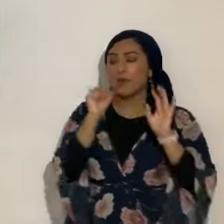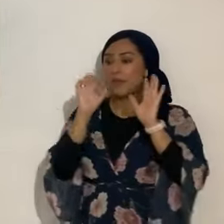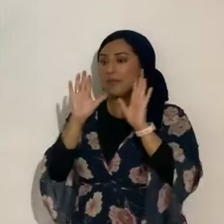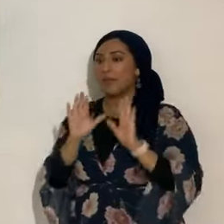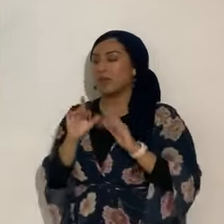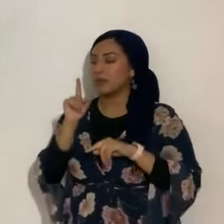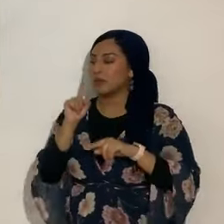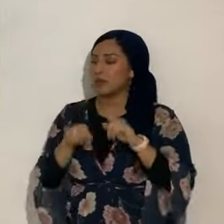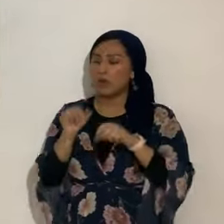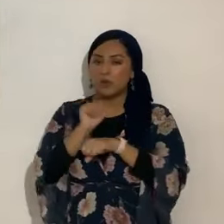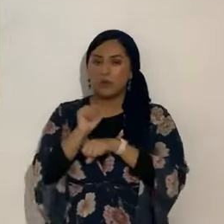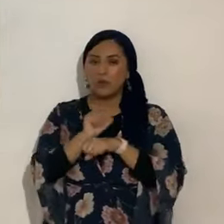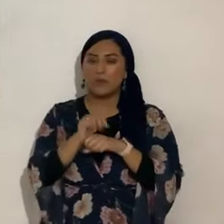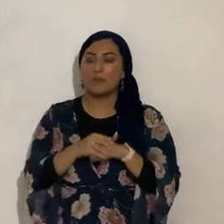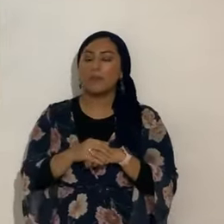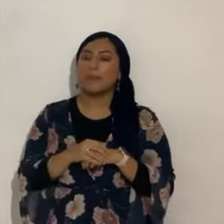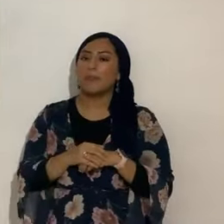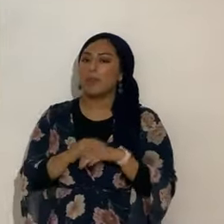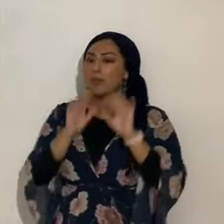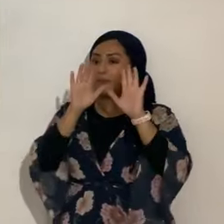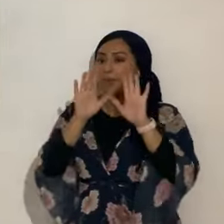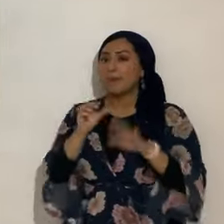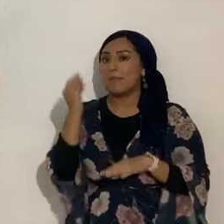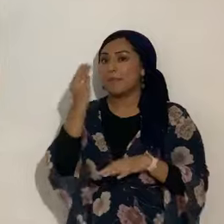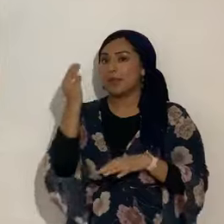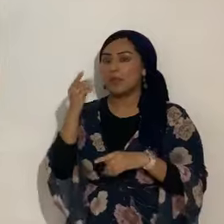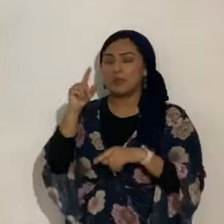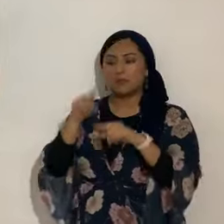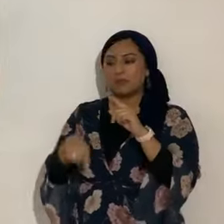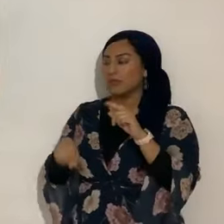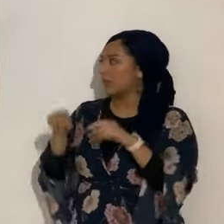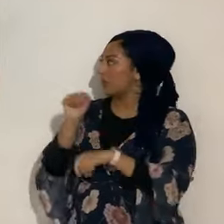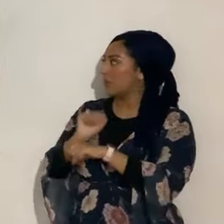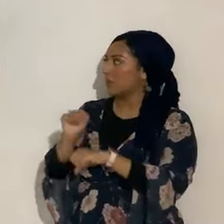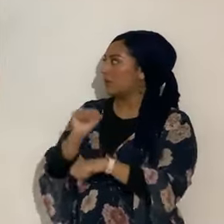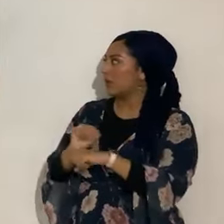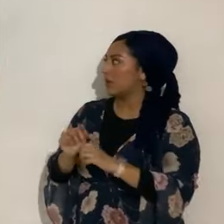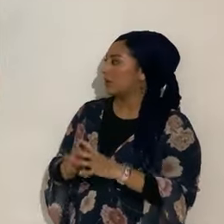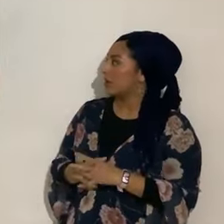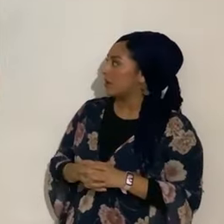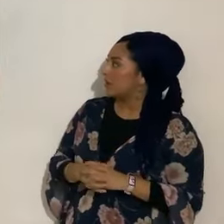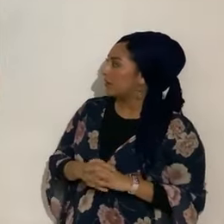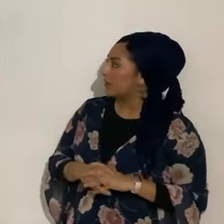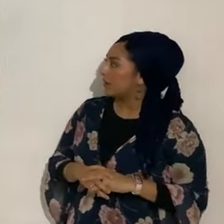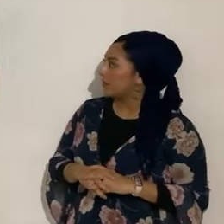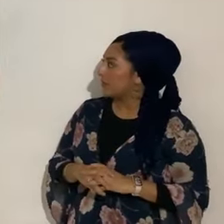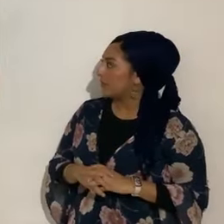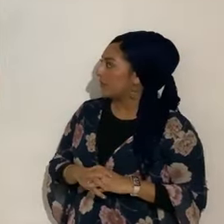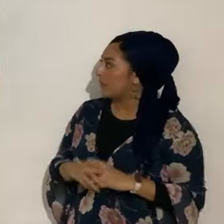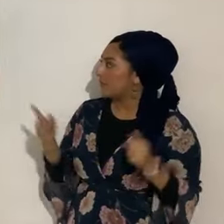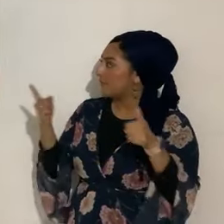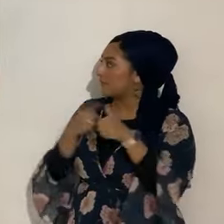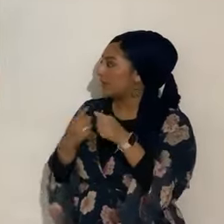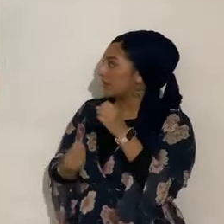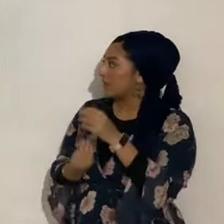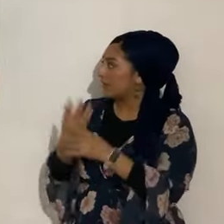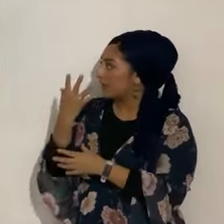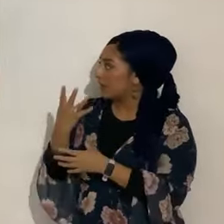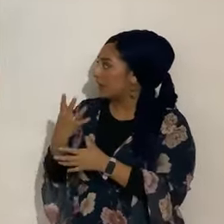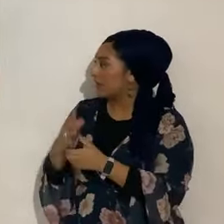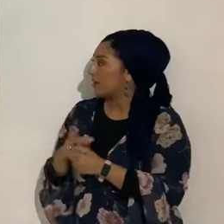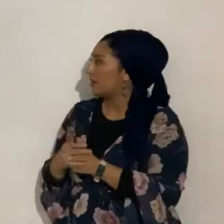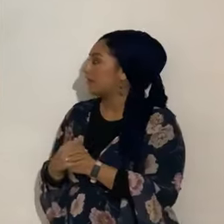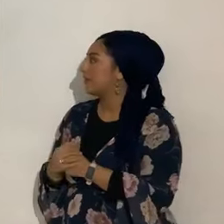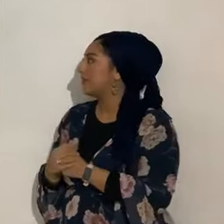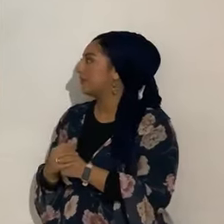se va a trabajar. De domingo a lunes tampoco. El domingo 24 es a las 7 de la noche igual. Bikurim son las